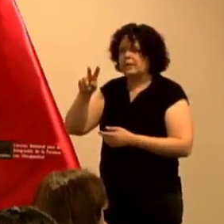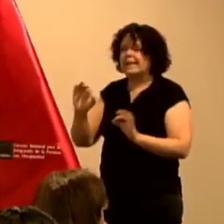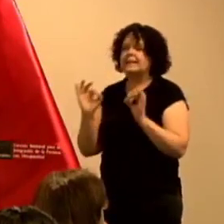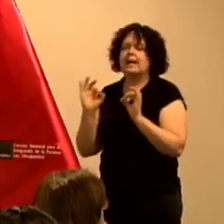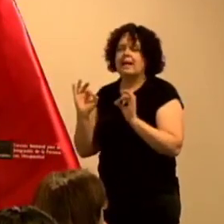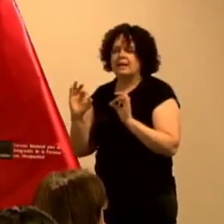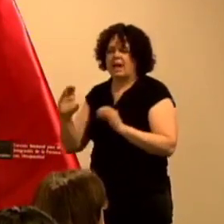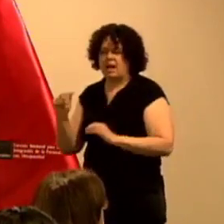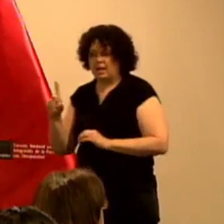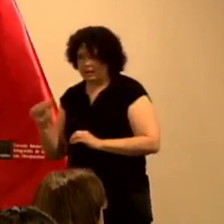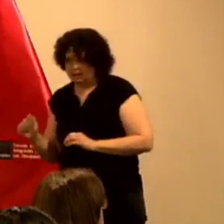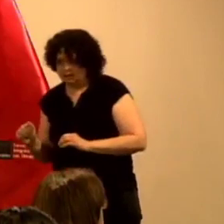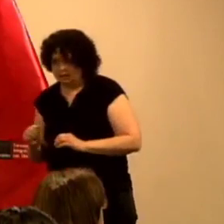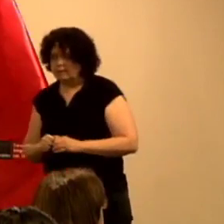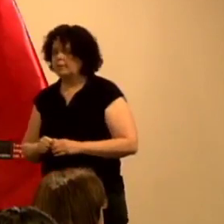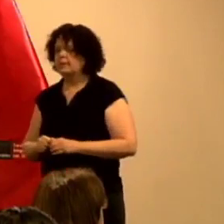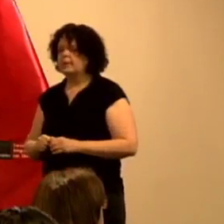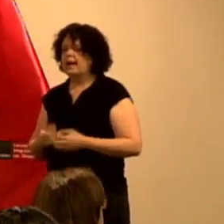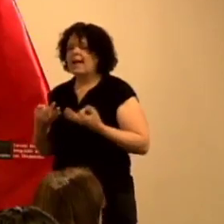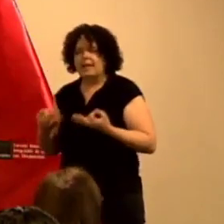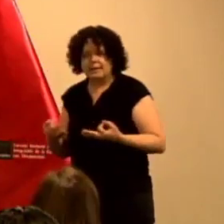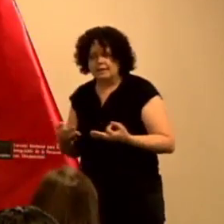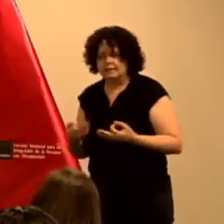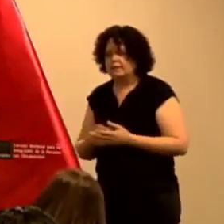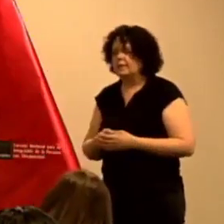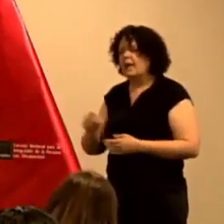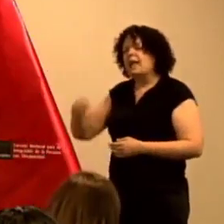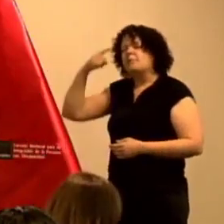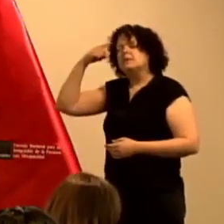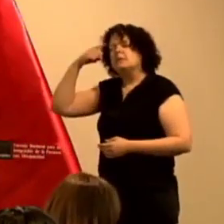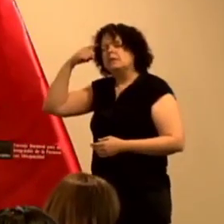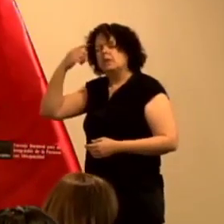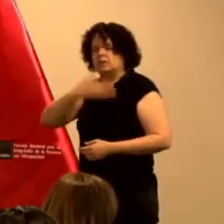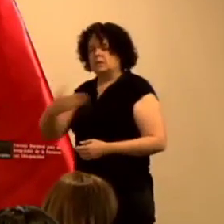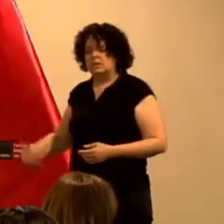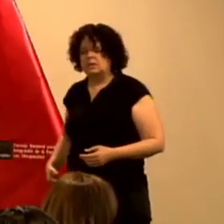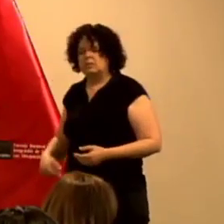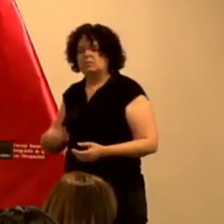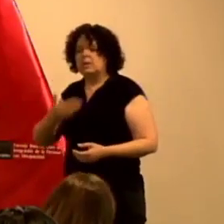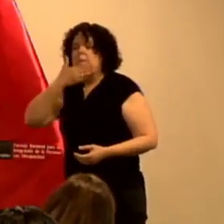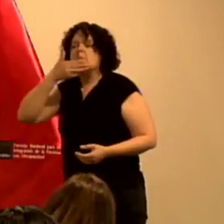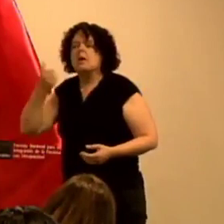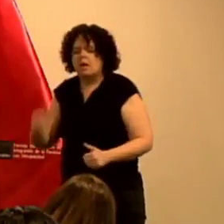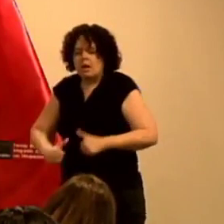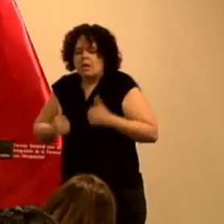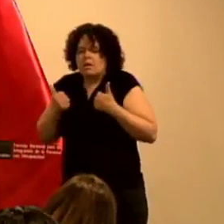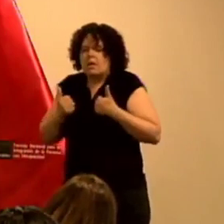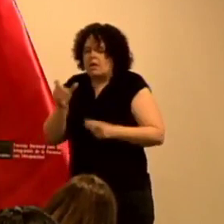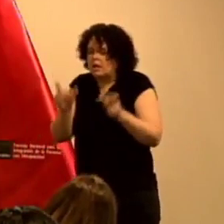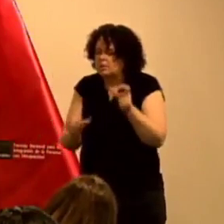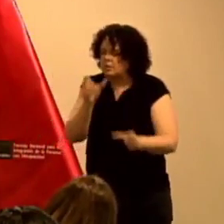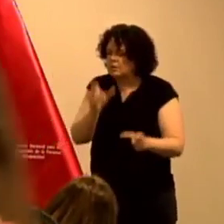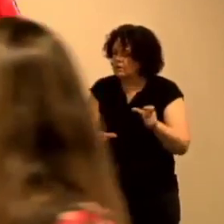calidad, ¿no es cierto? La decisión pública, en este caso, sería, pues, mejorar la calidad de vida de las personas con discapacidad